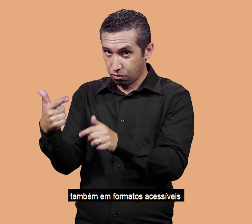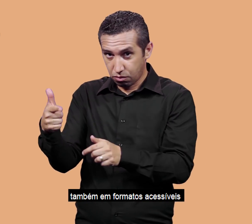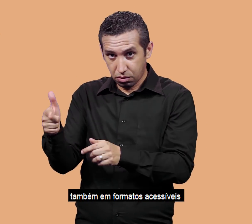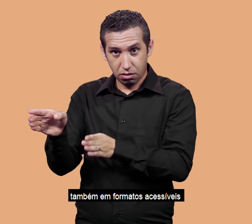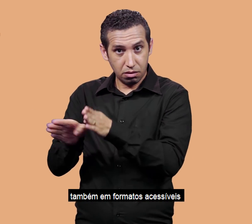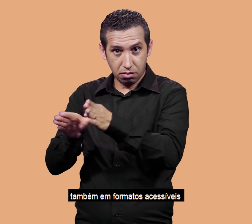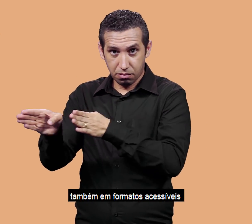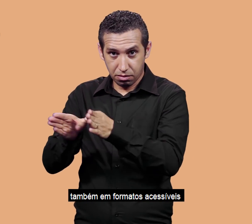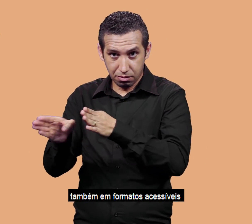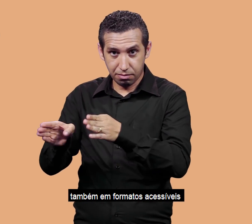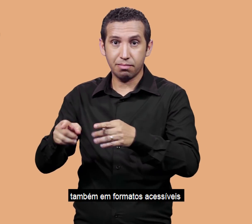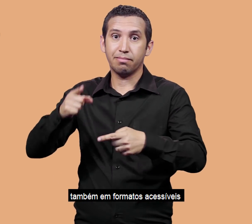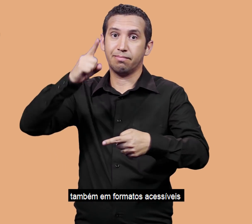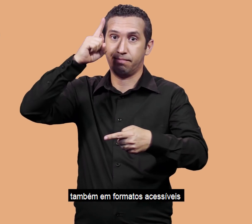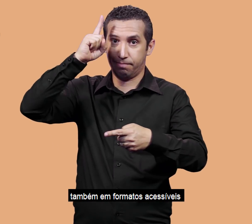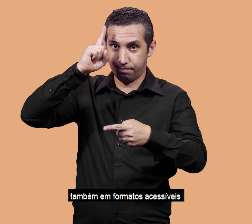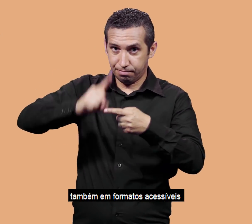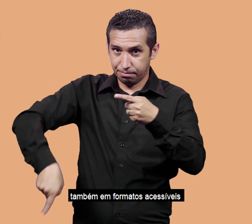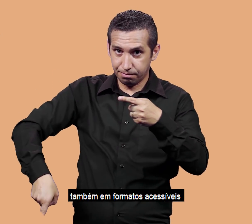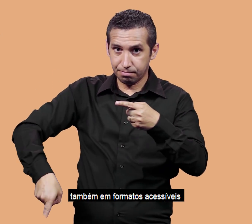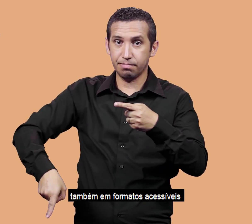também em formatos acessíveis